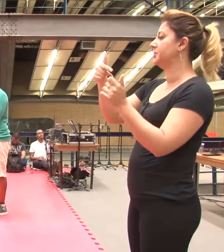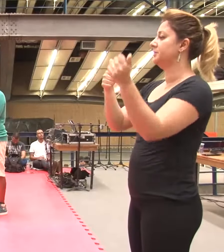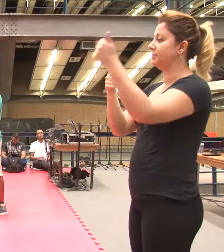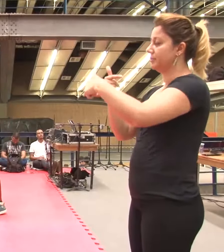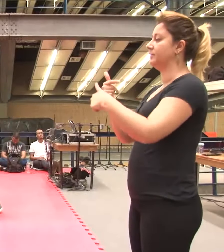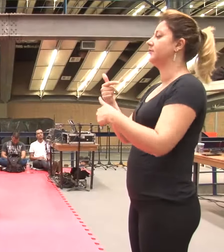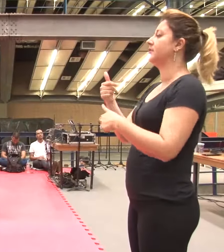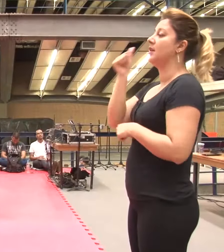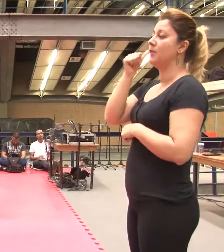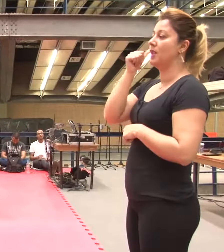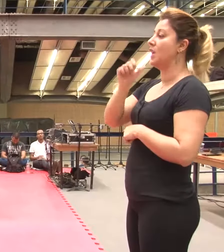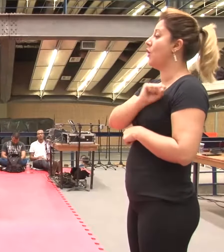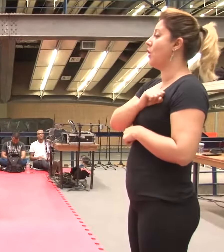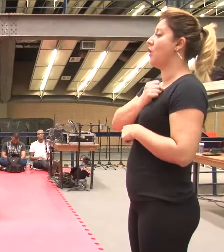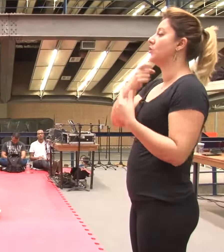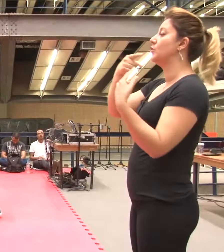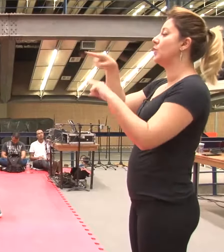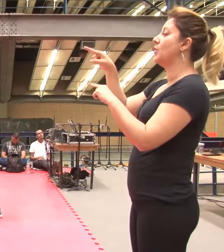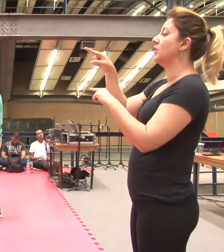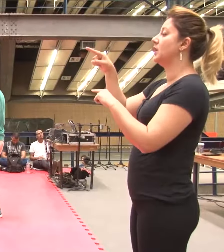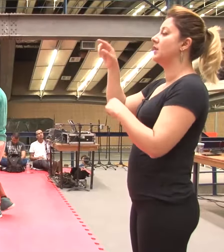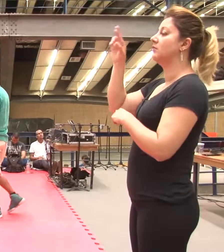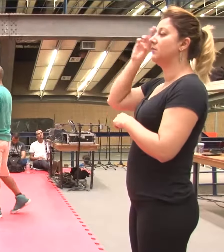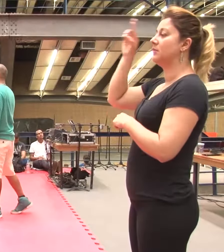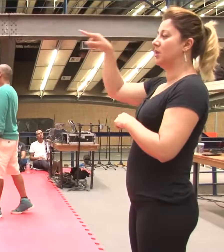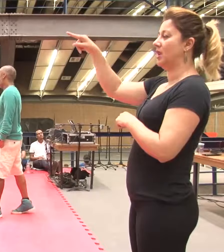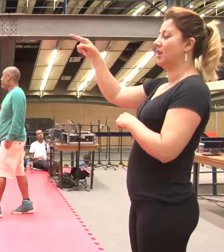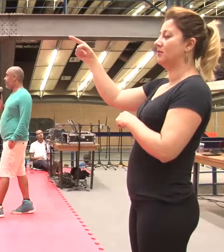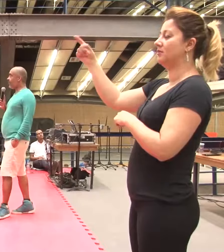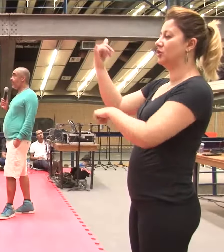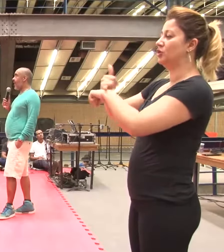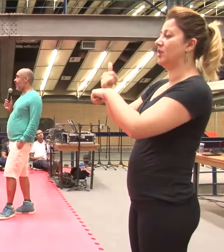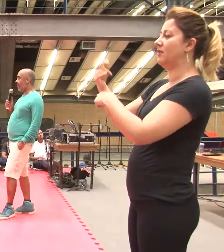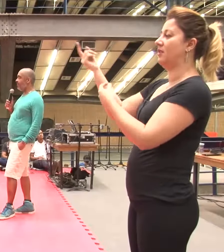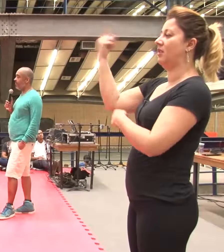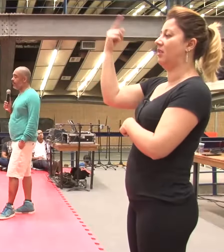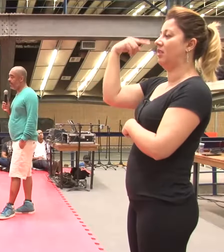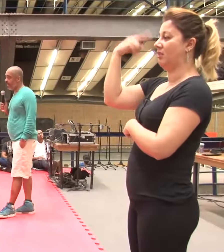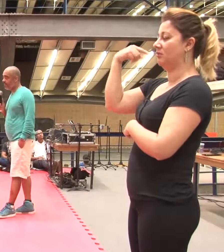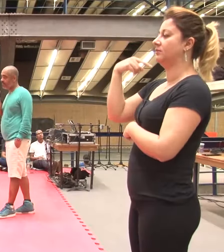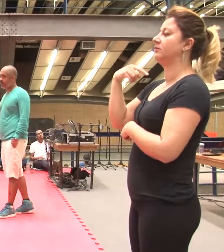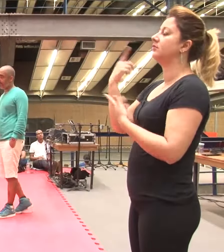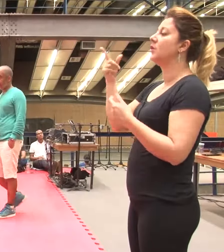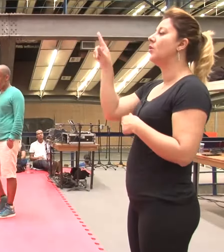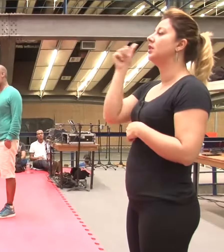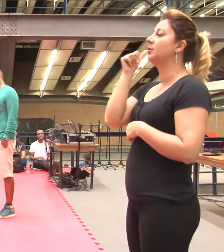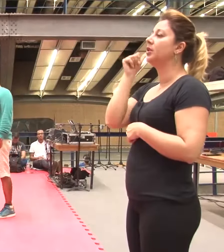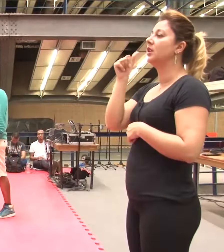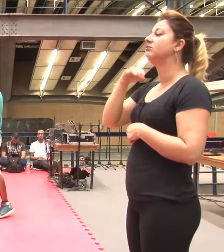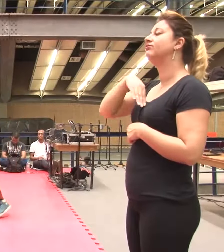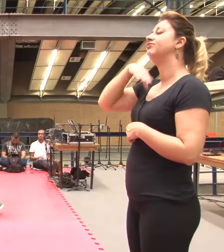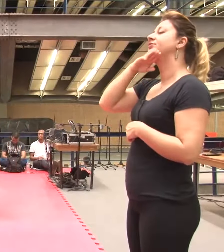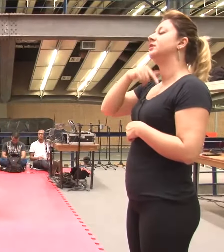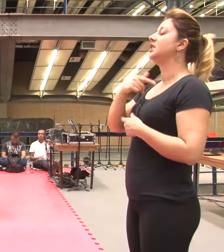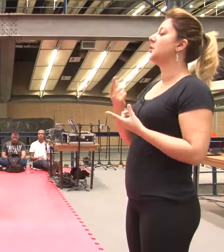a patroa, né? Contra a Luísa. Luísa se achando entediada com a vida de burguês,